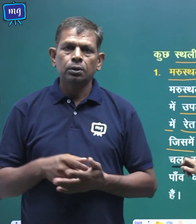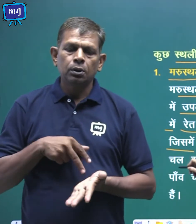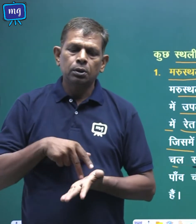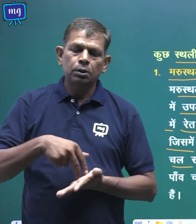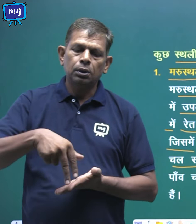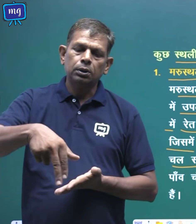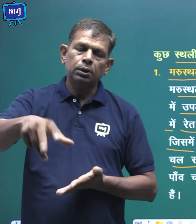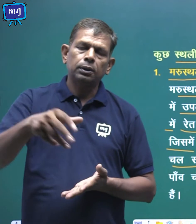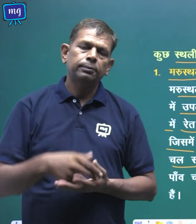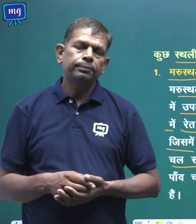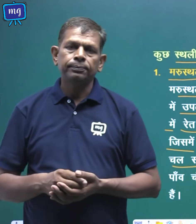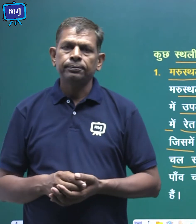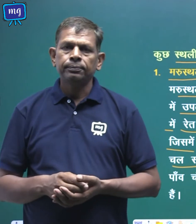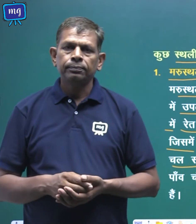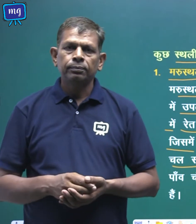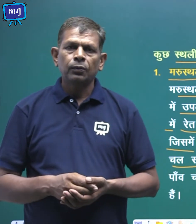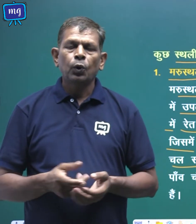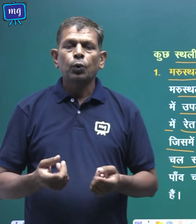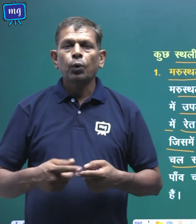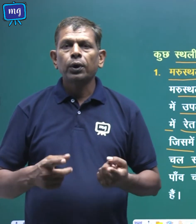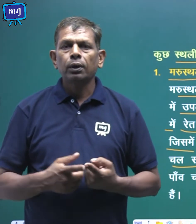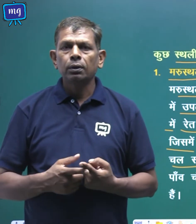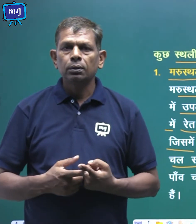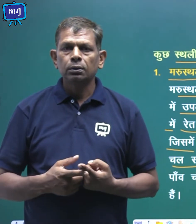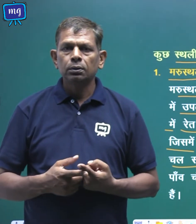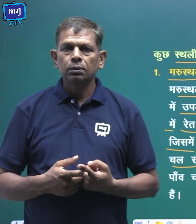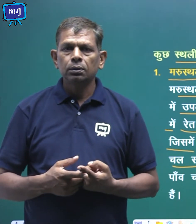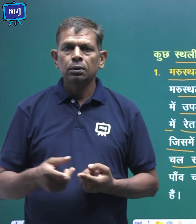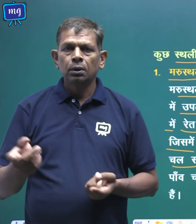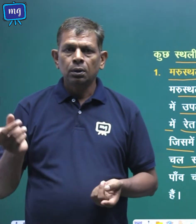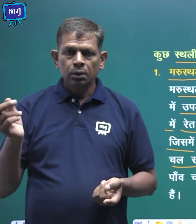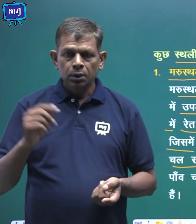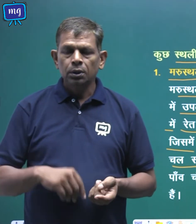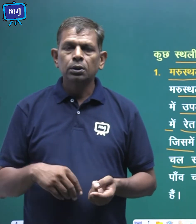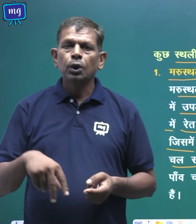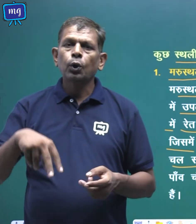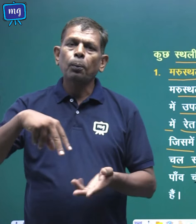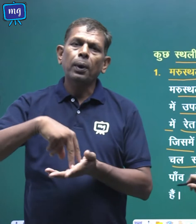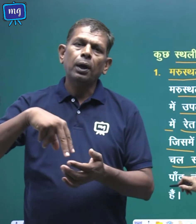चल सकता है क्योंकि इसके पांव